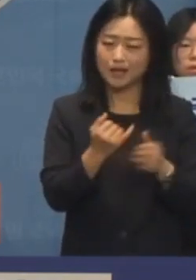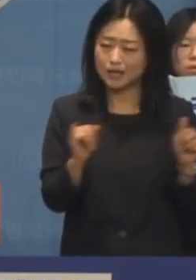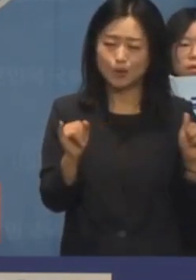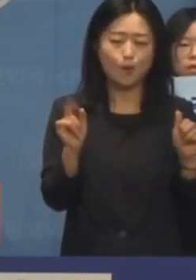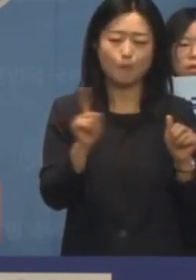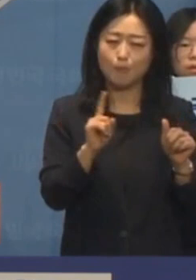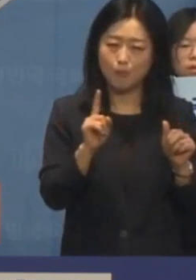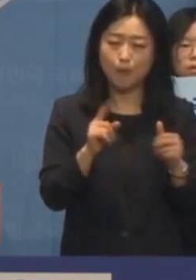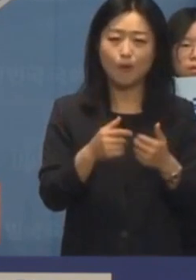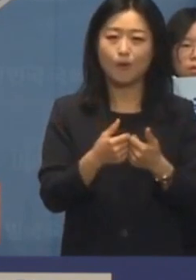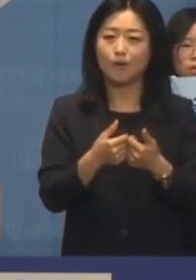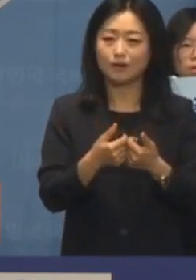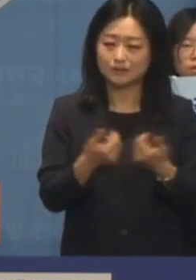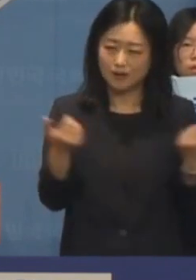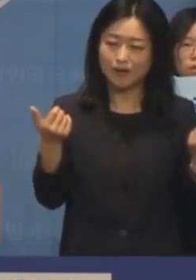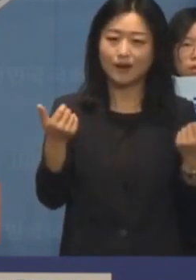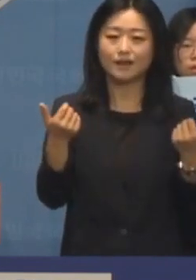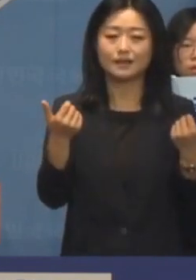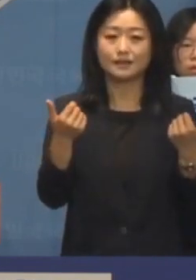사혼,